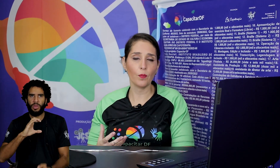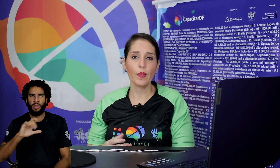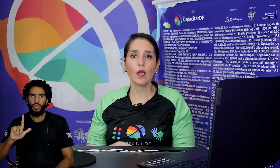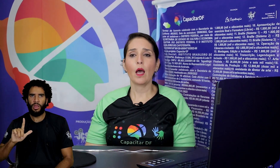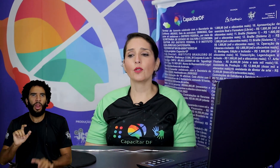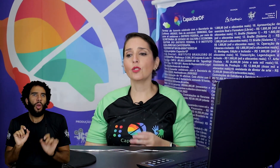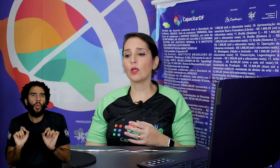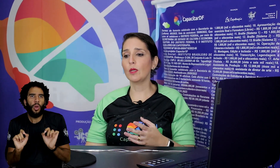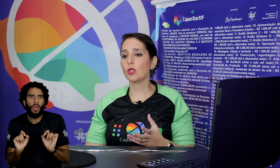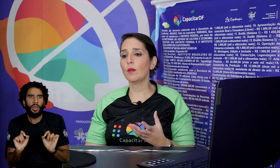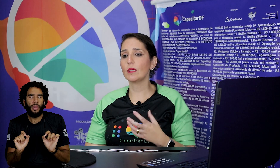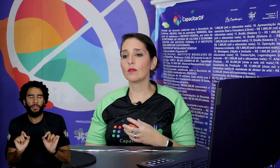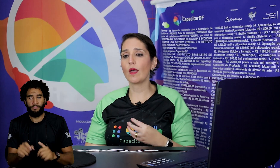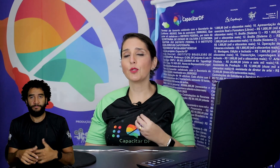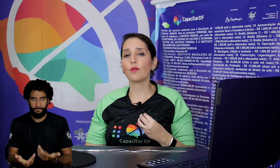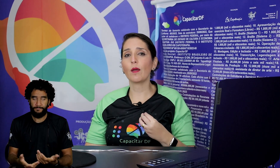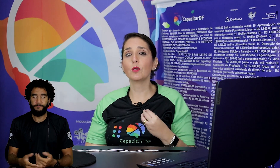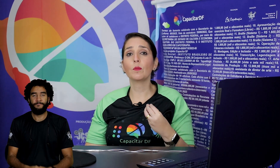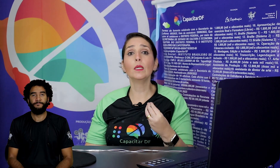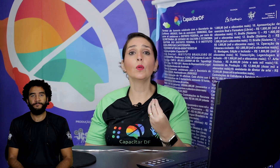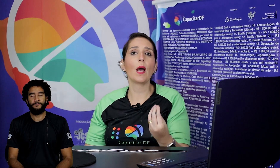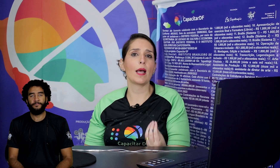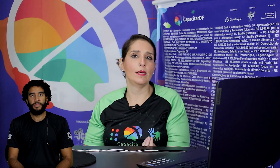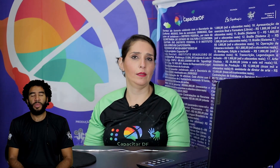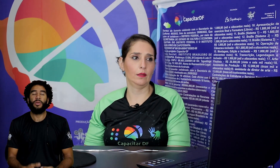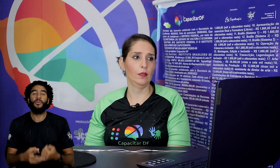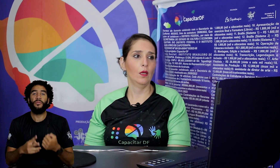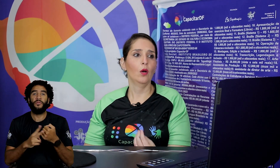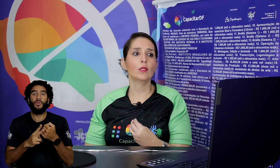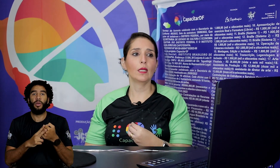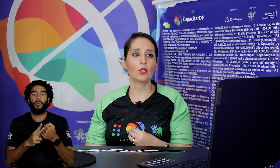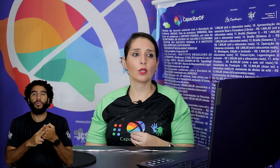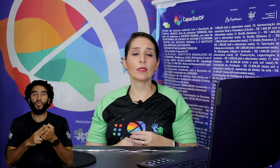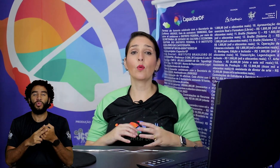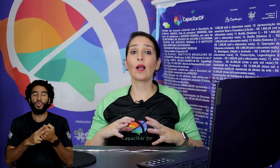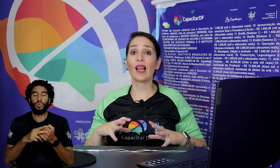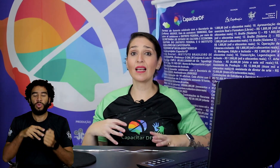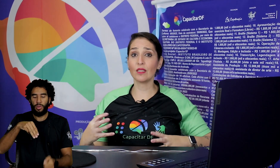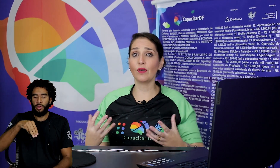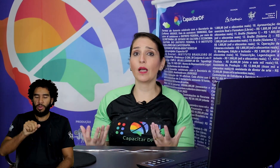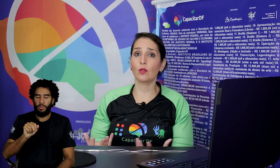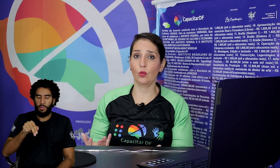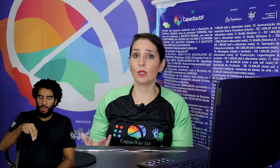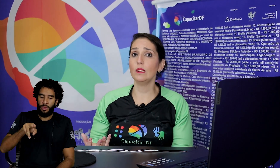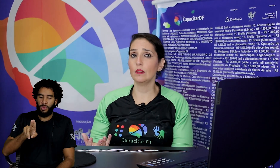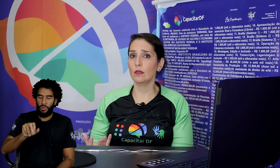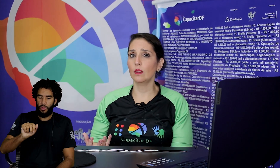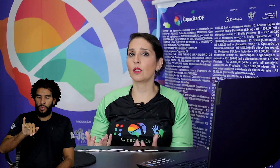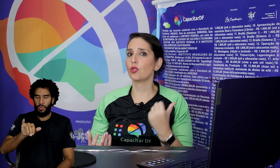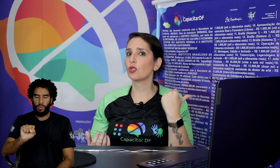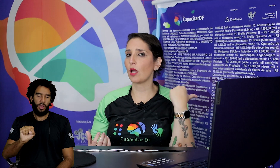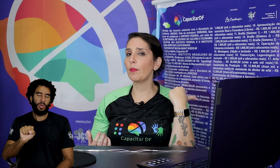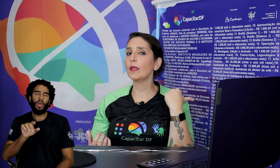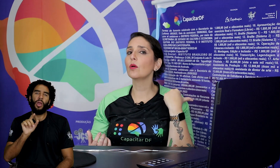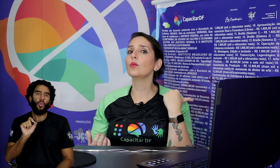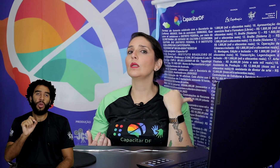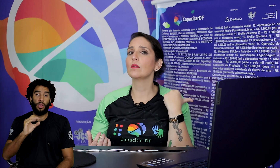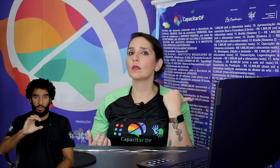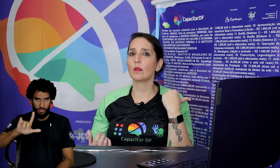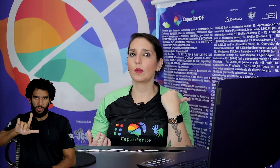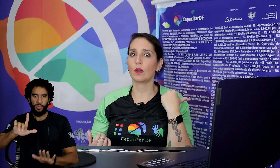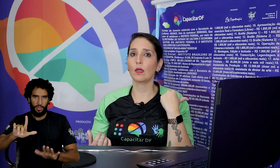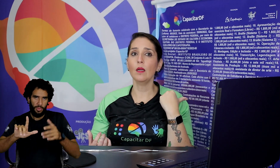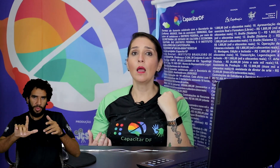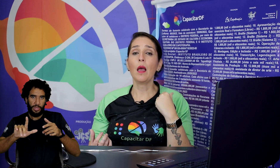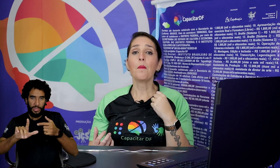classificador? A gente também chama esses verbos de verbos manuais, ou seja, são classificadores, que a gente já aprendeu no início